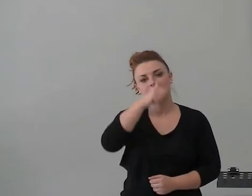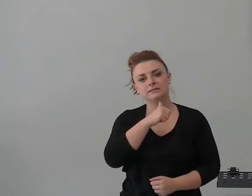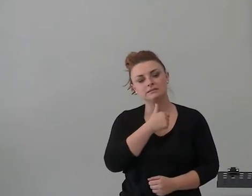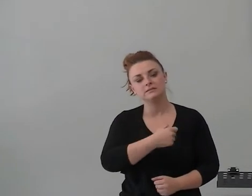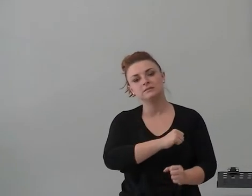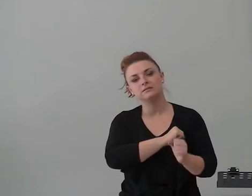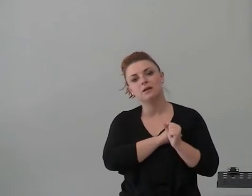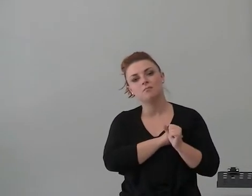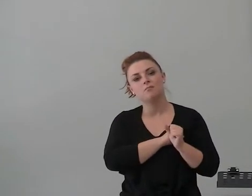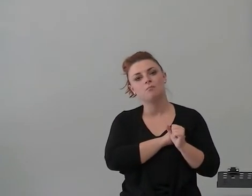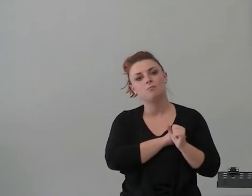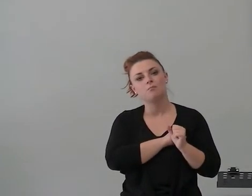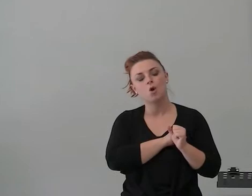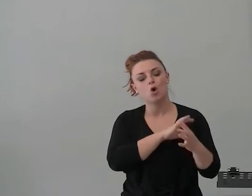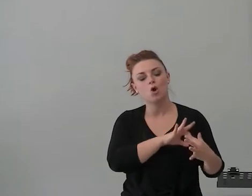e con le mie forze